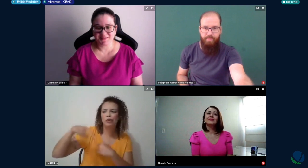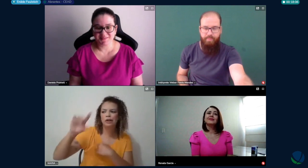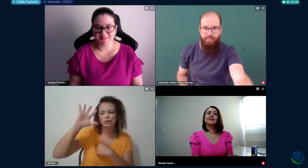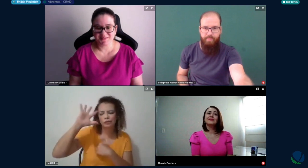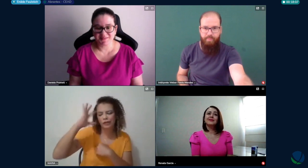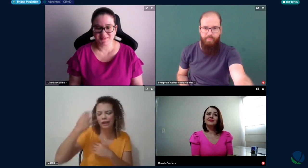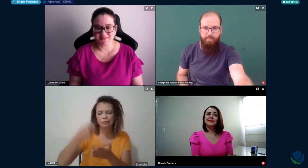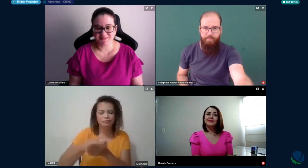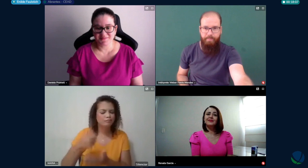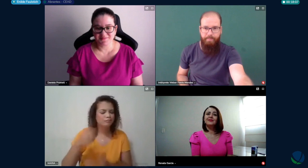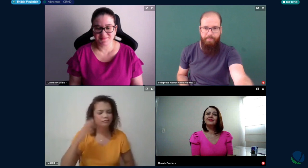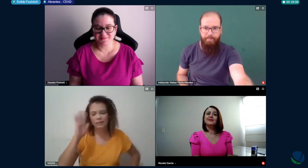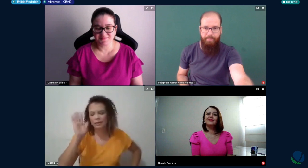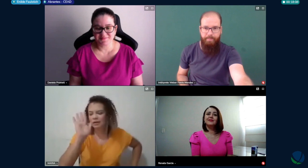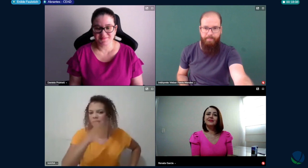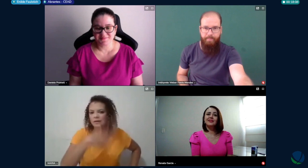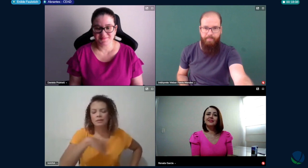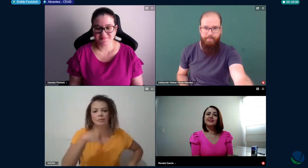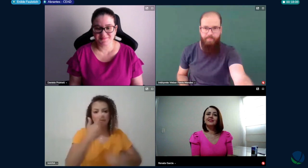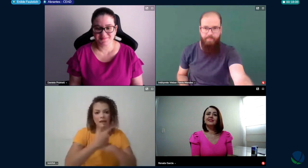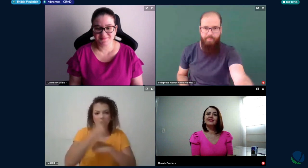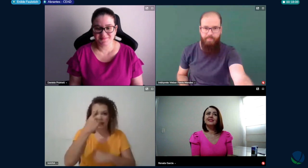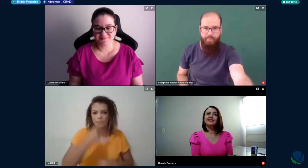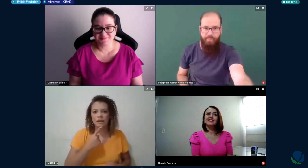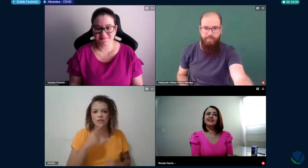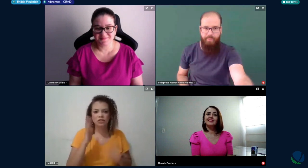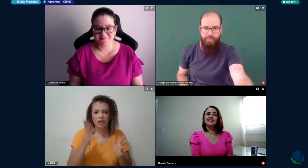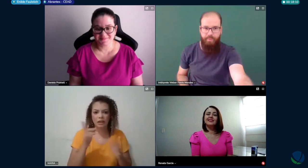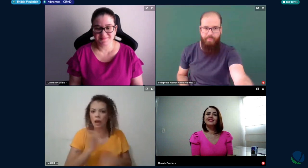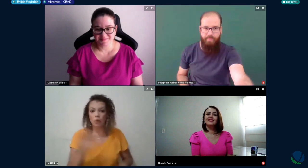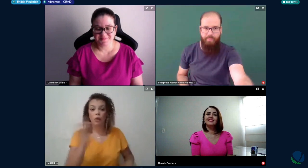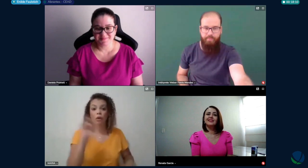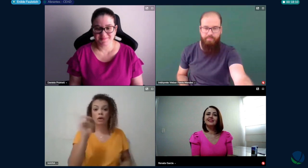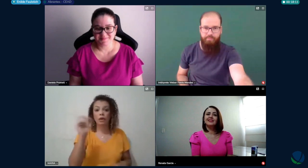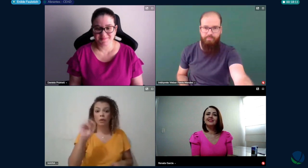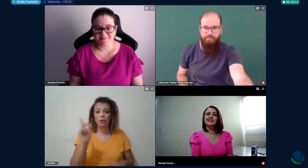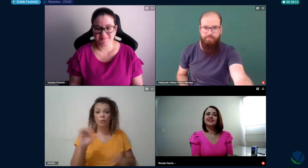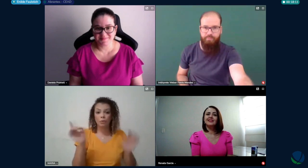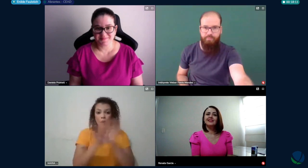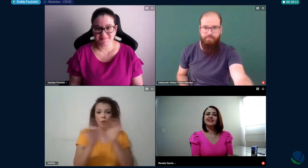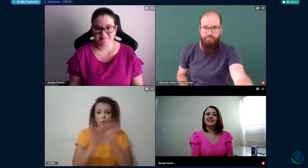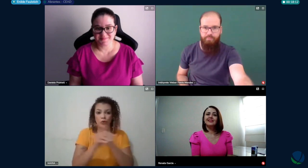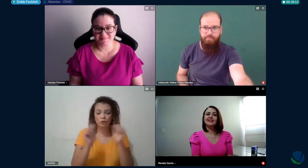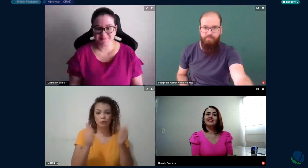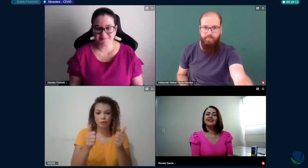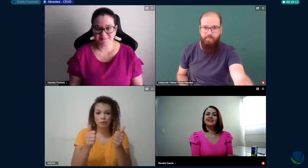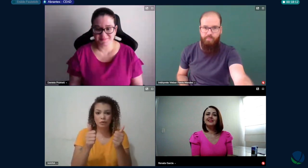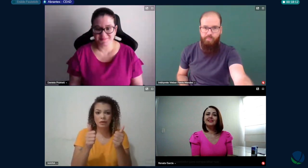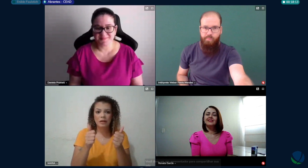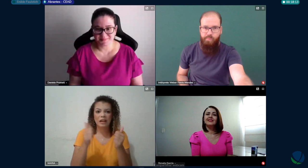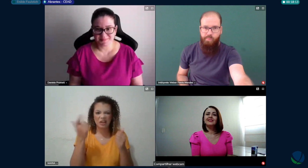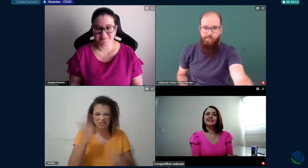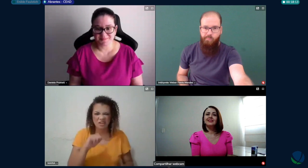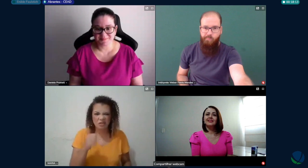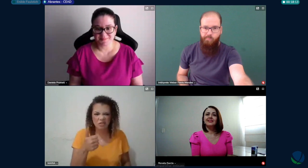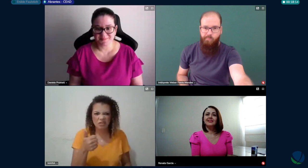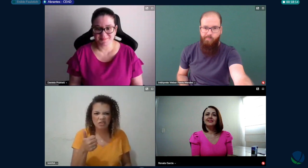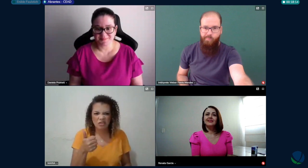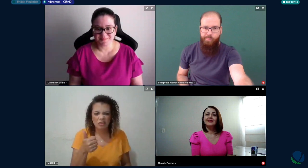Minha câmera tá ligada, Ricardo. Ah, não. Pronto. Tá ligado, Ricardo?